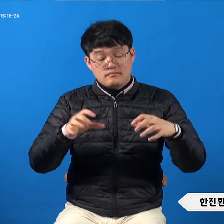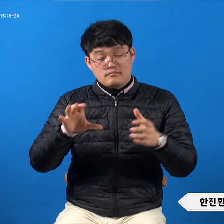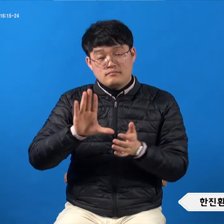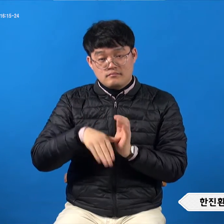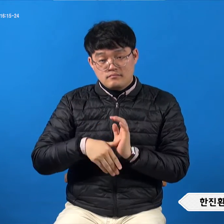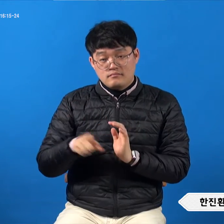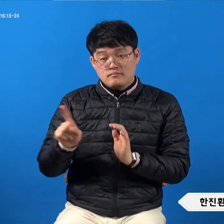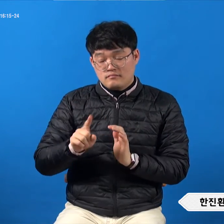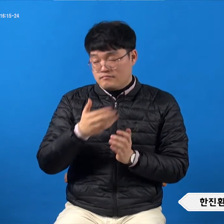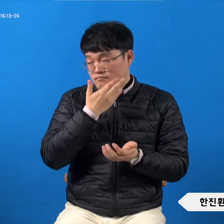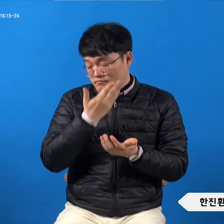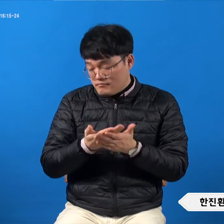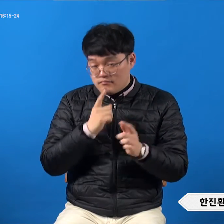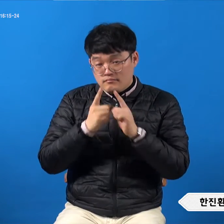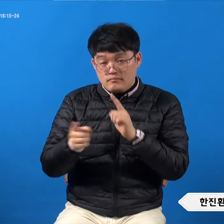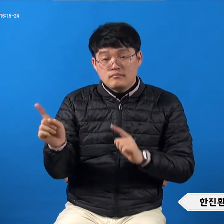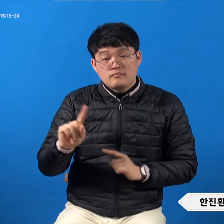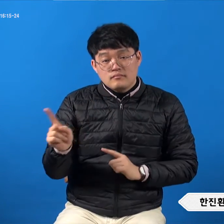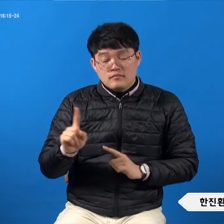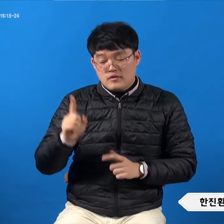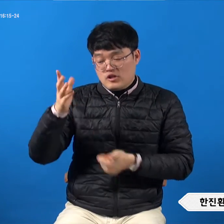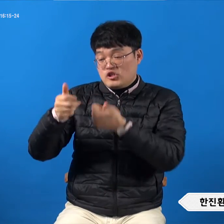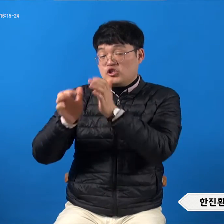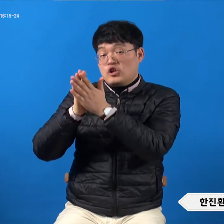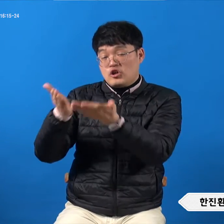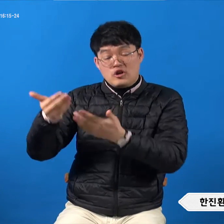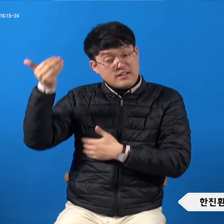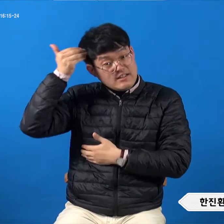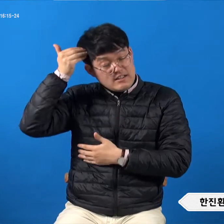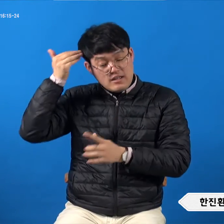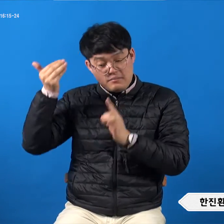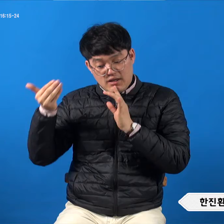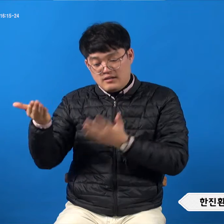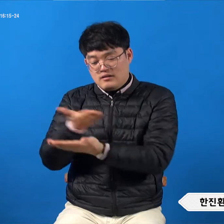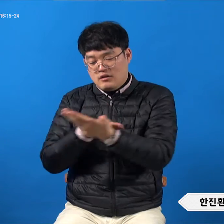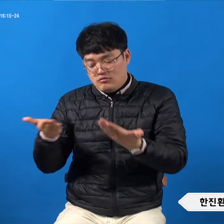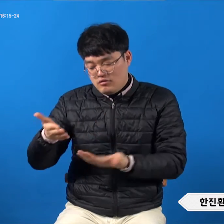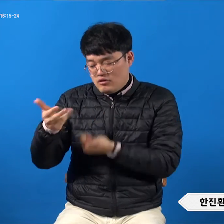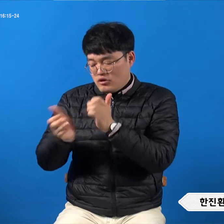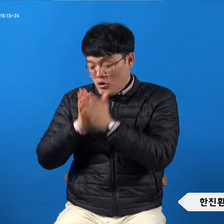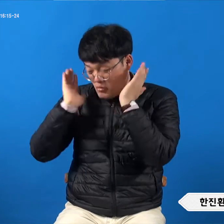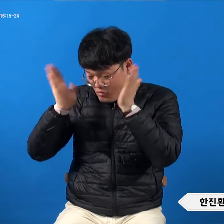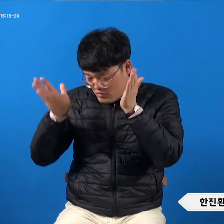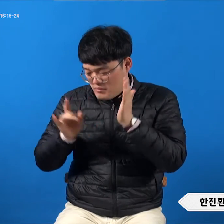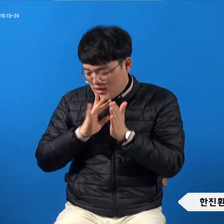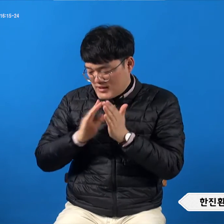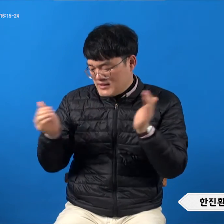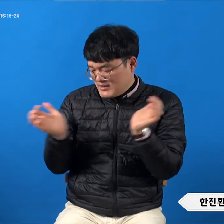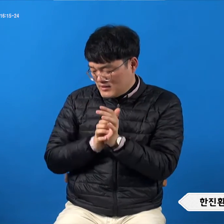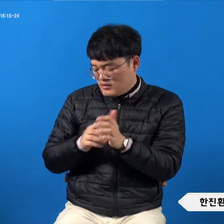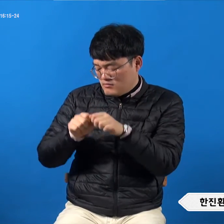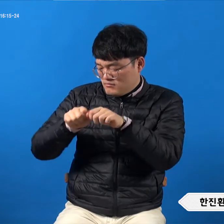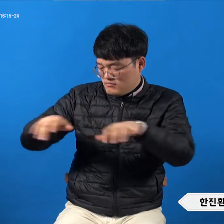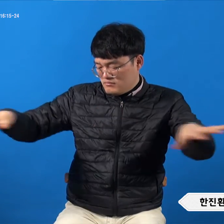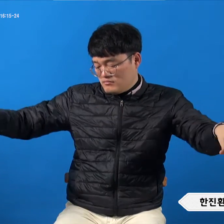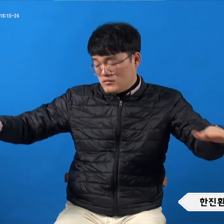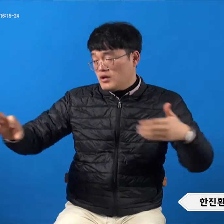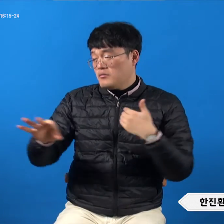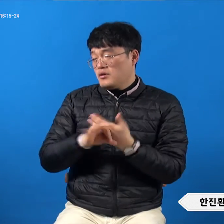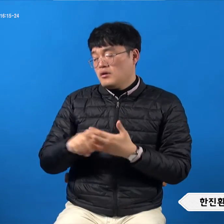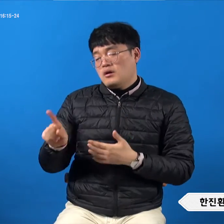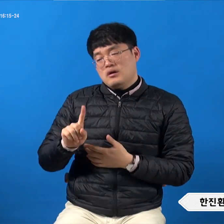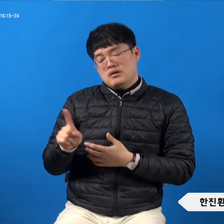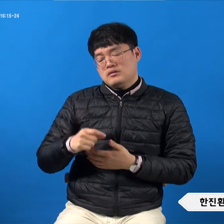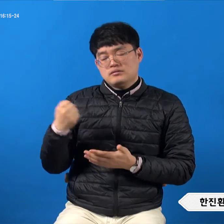것이 그것입니다. 그냥 성경 지식만 나누고 말씀 공부만 하고 헤어지는 그런 모임이 되면